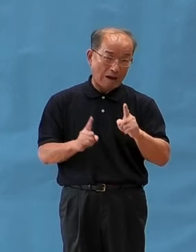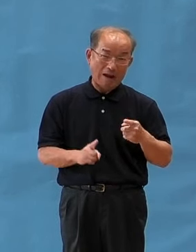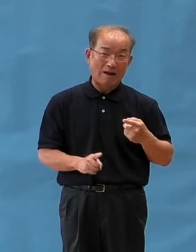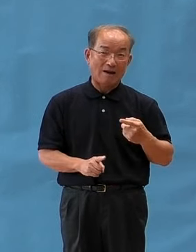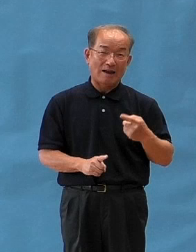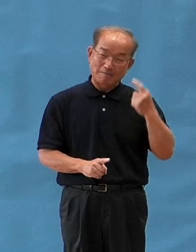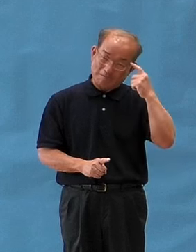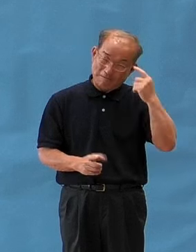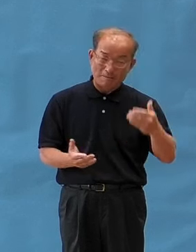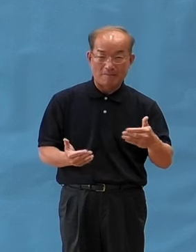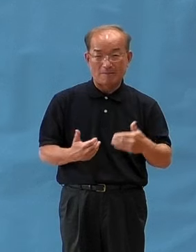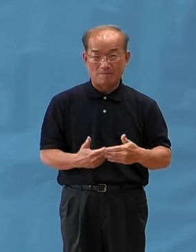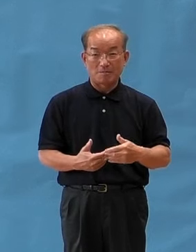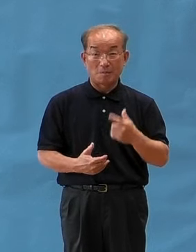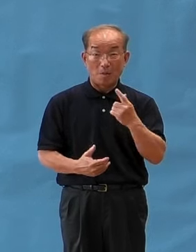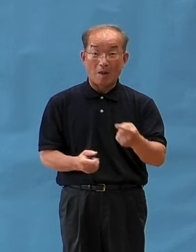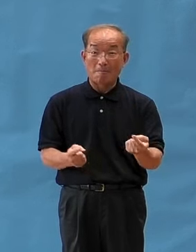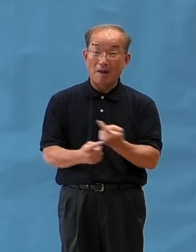に